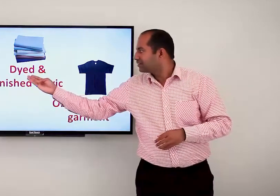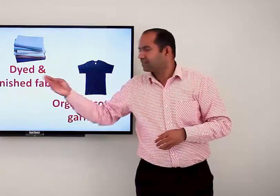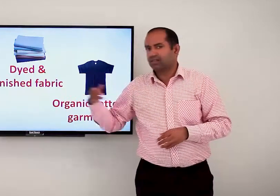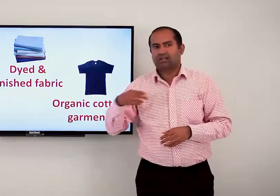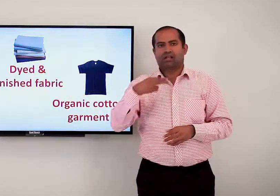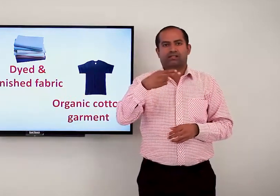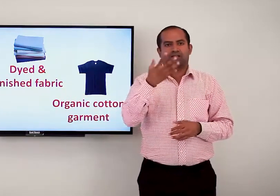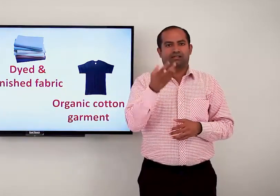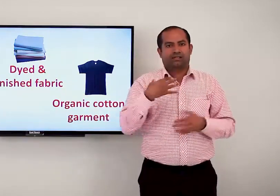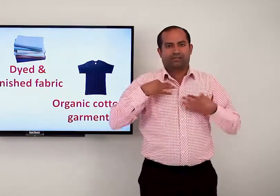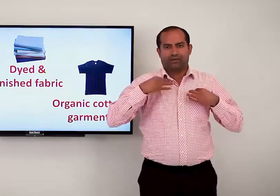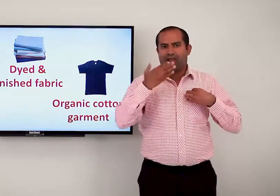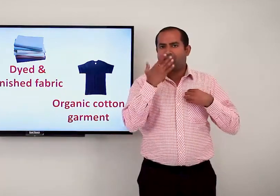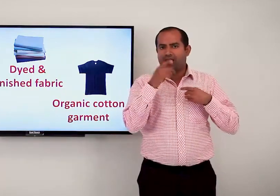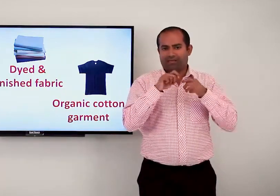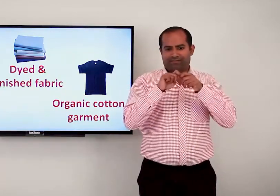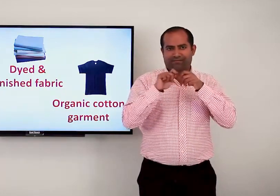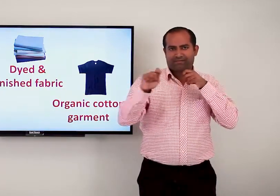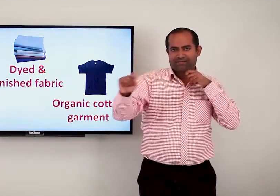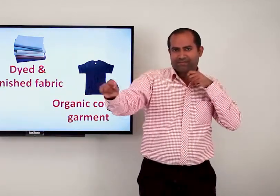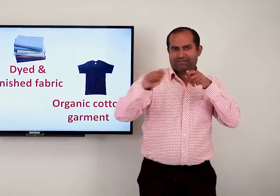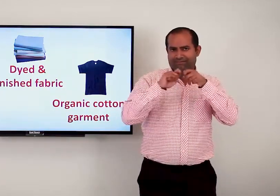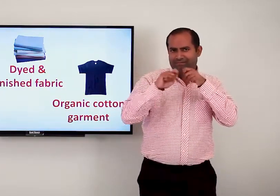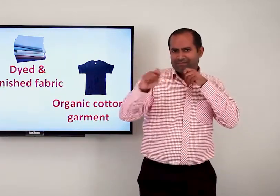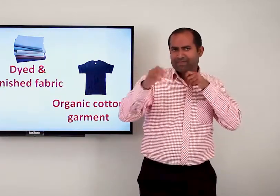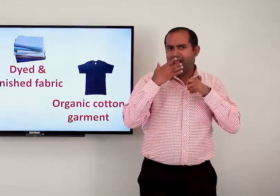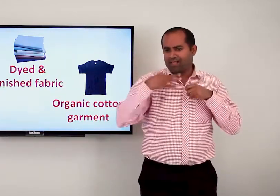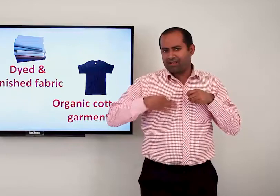پھر اسے رنگنے کے بعد حتمی شکل دی جاتی ہے۔